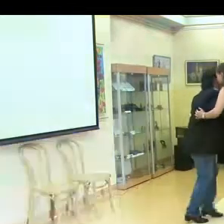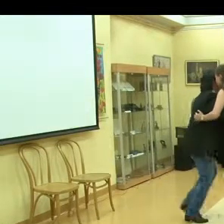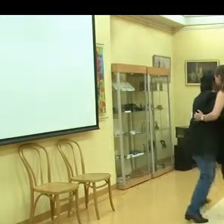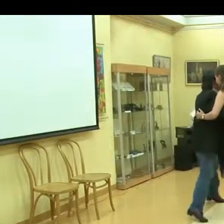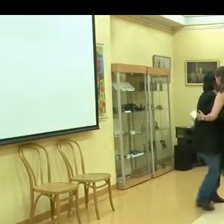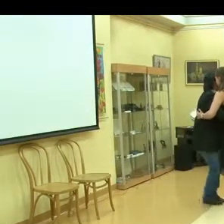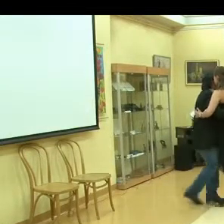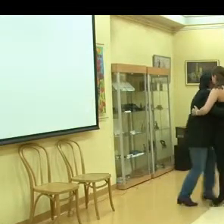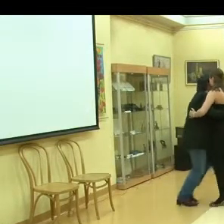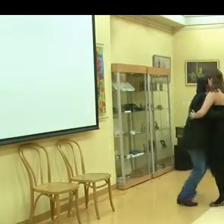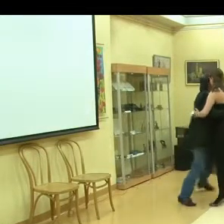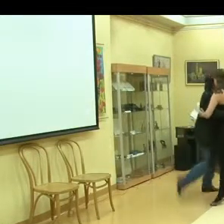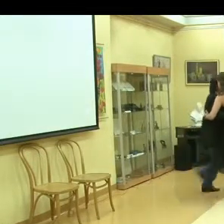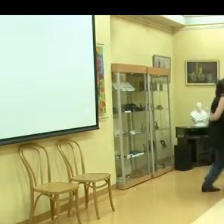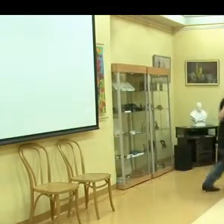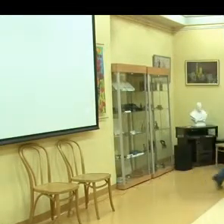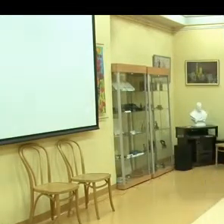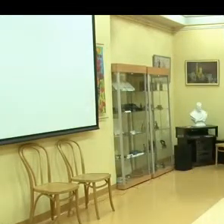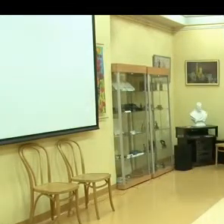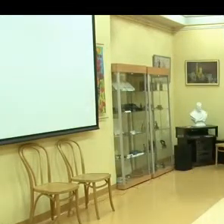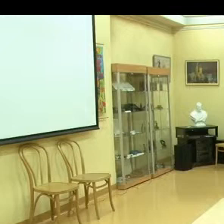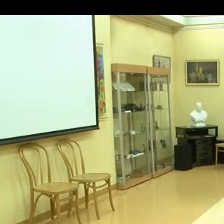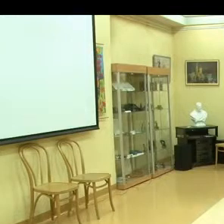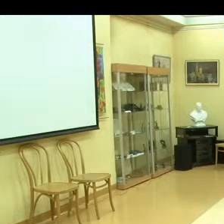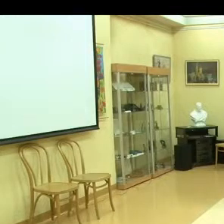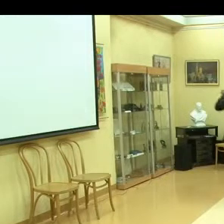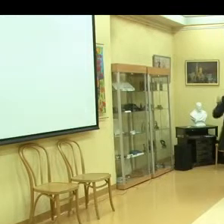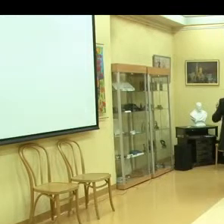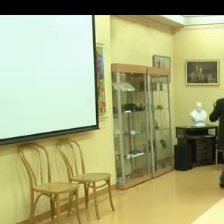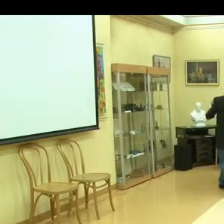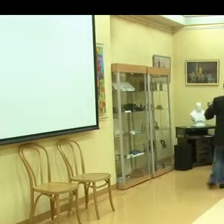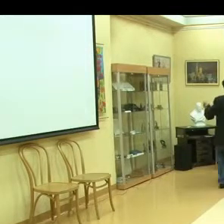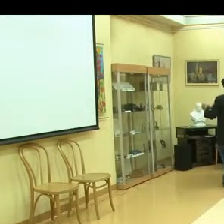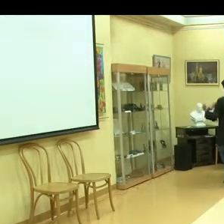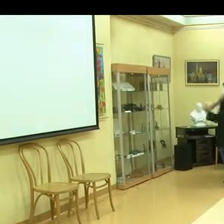Partnerka w fokusie porusza się w tej chwili do boku, tak samo partner, taki zostawny krok.